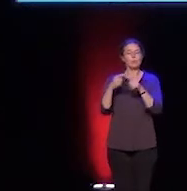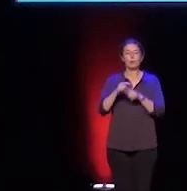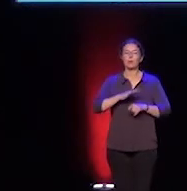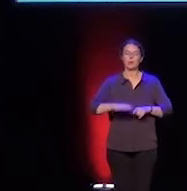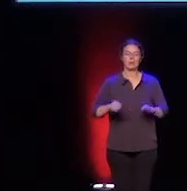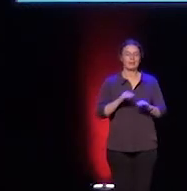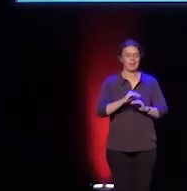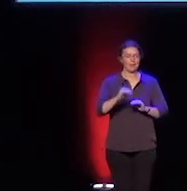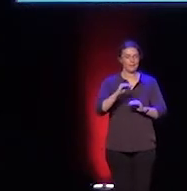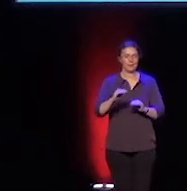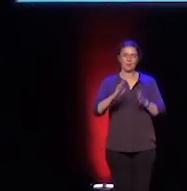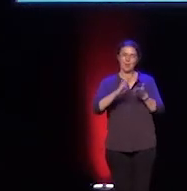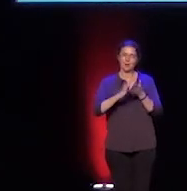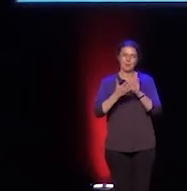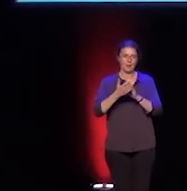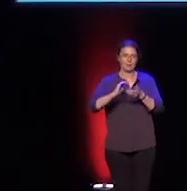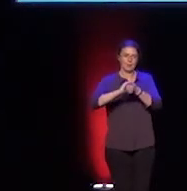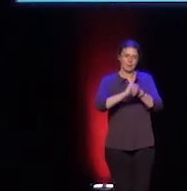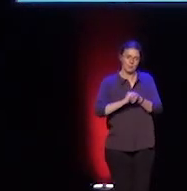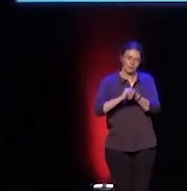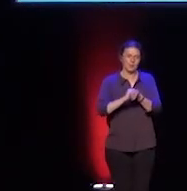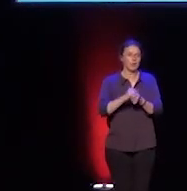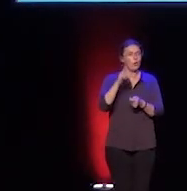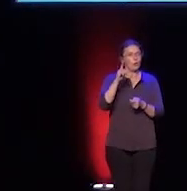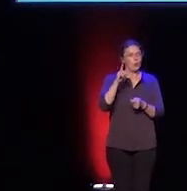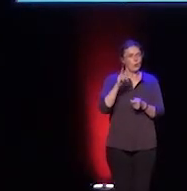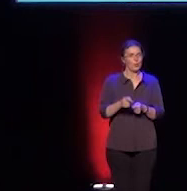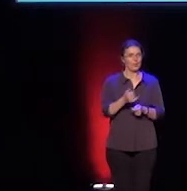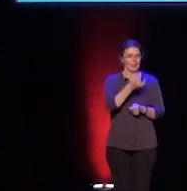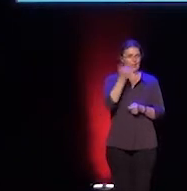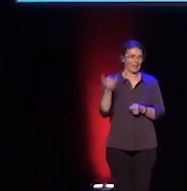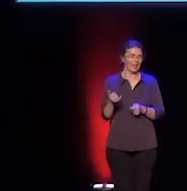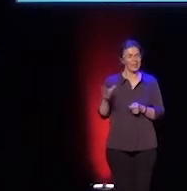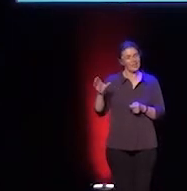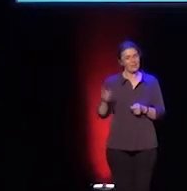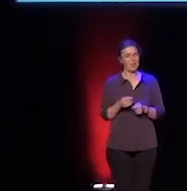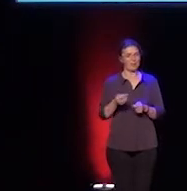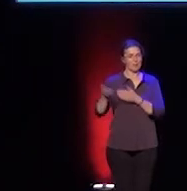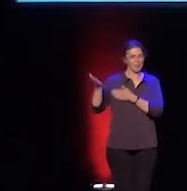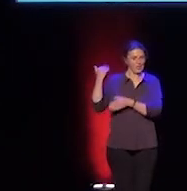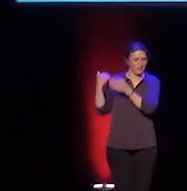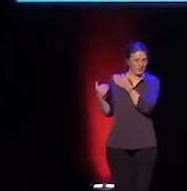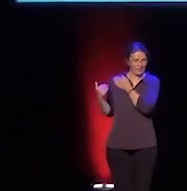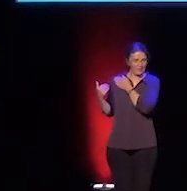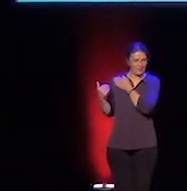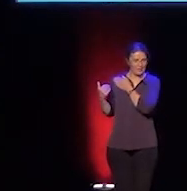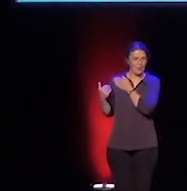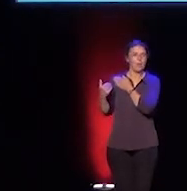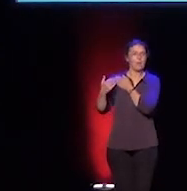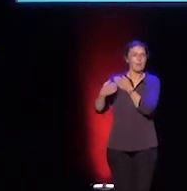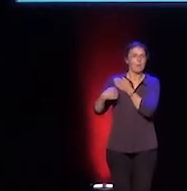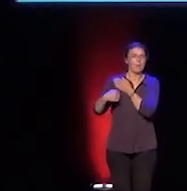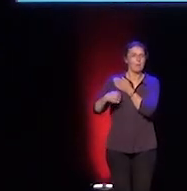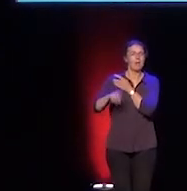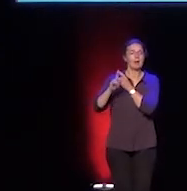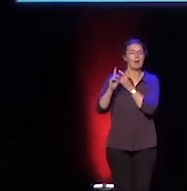Landesebene, Hand in Hand, bei 100 Jahren gemeinsamer Vergangenheit. Und mehr als